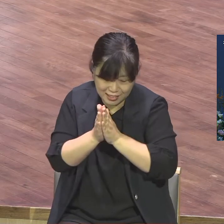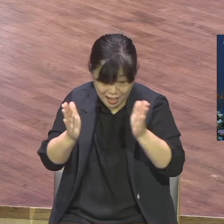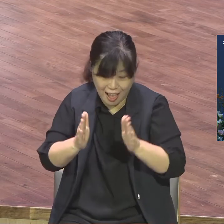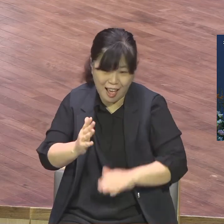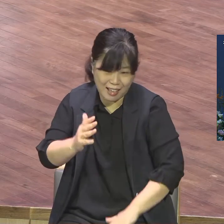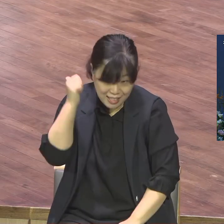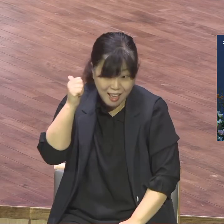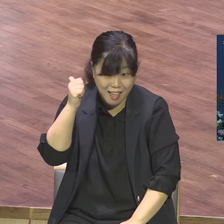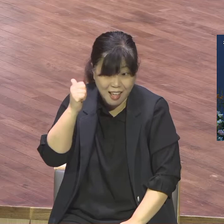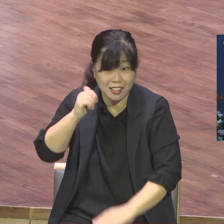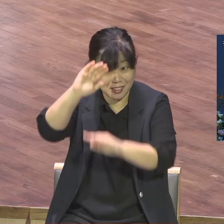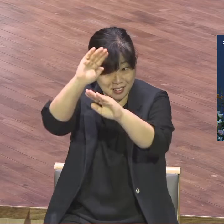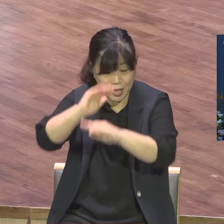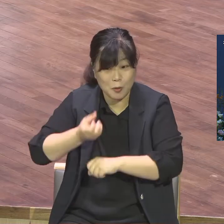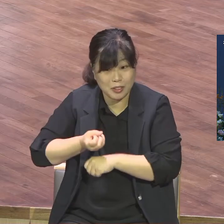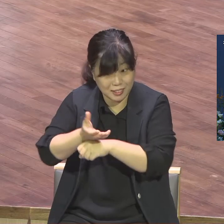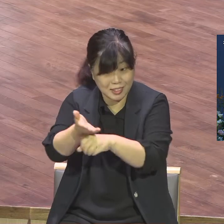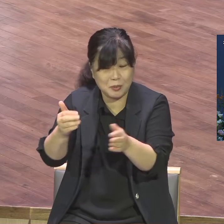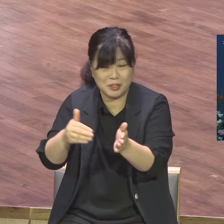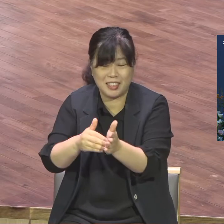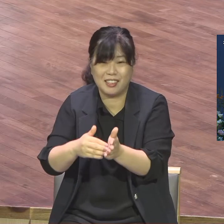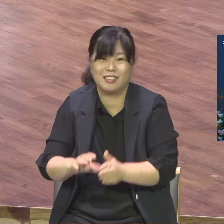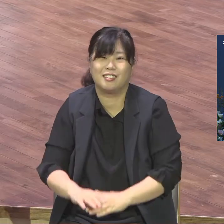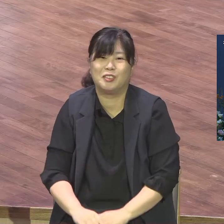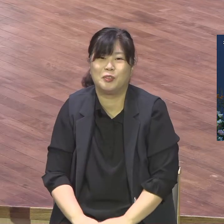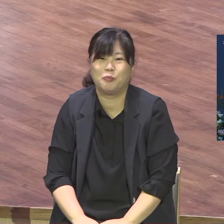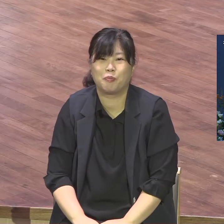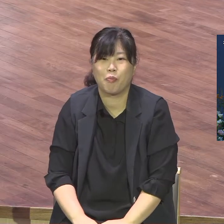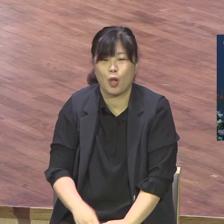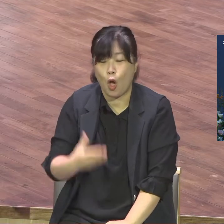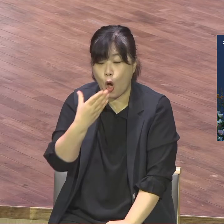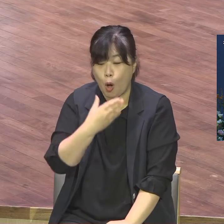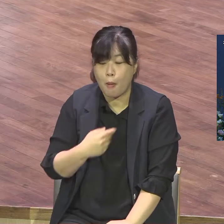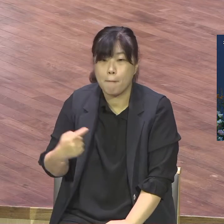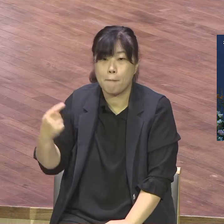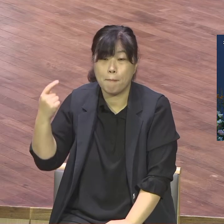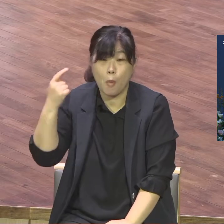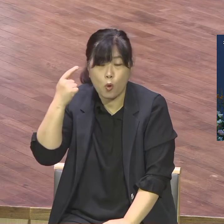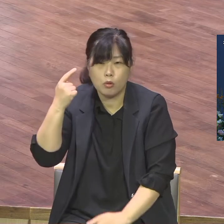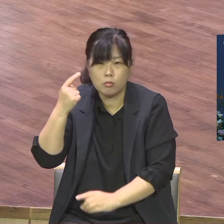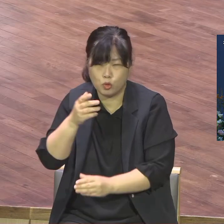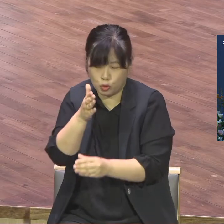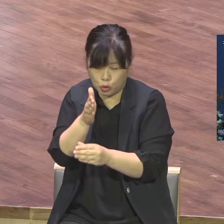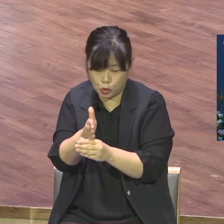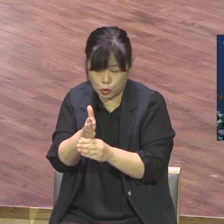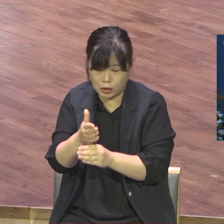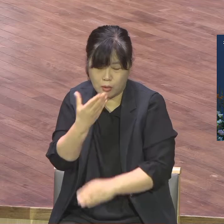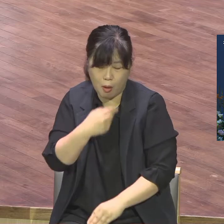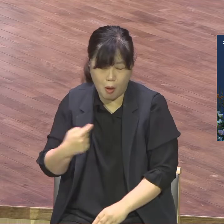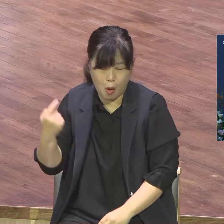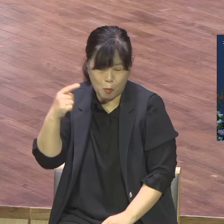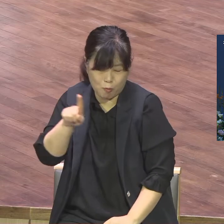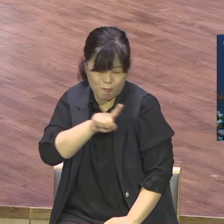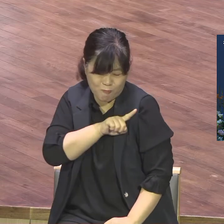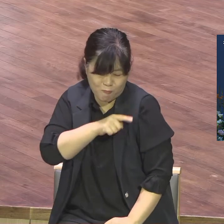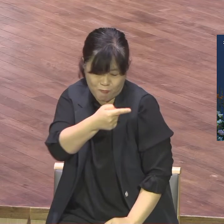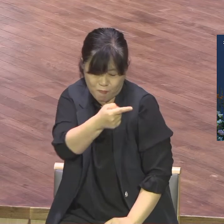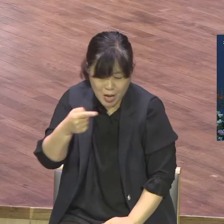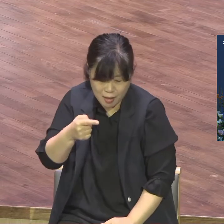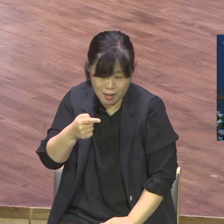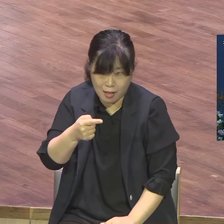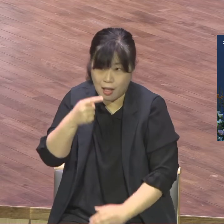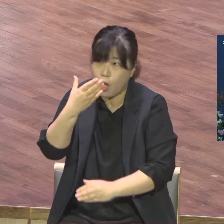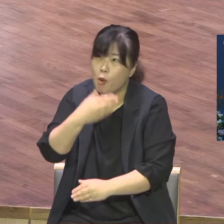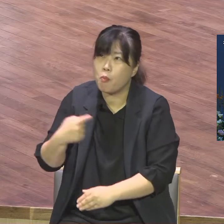삶이 복음이 우선되는 삶, 복음이 이끄는 삶,